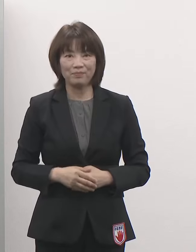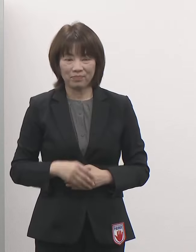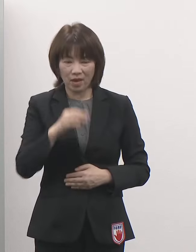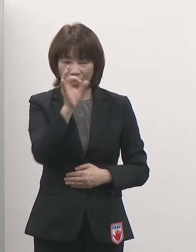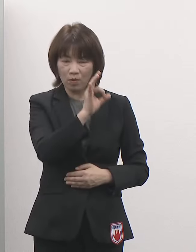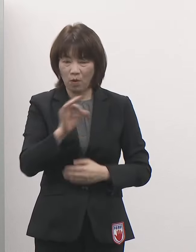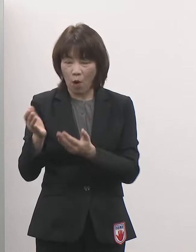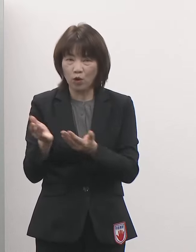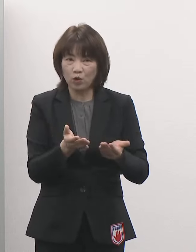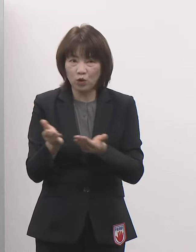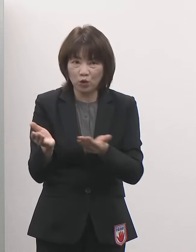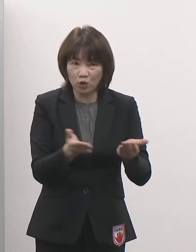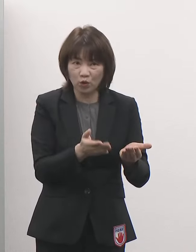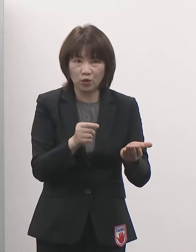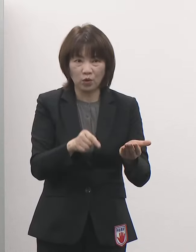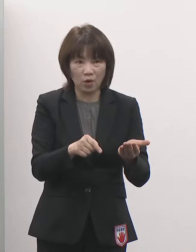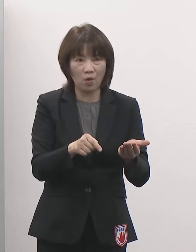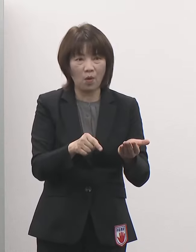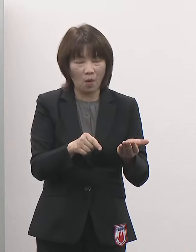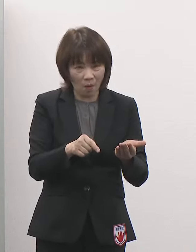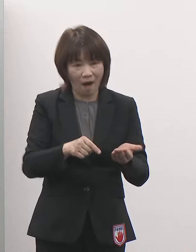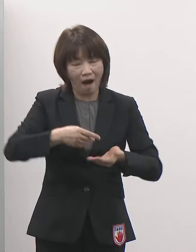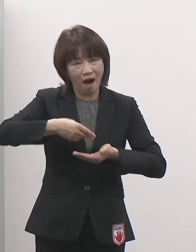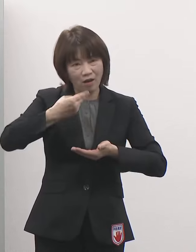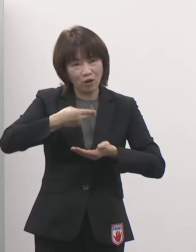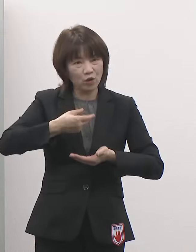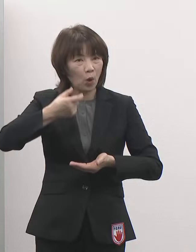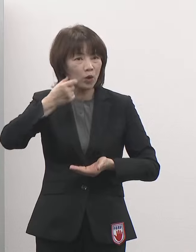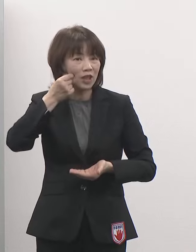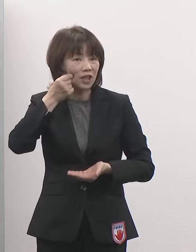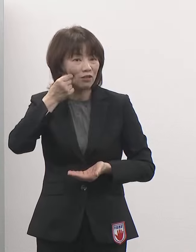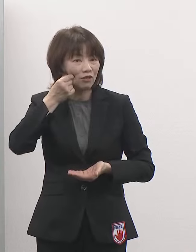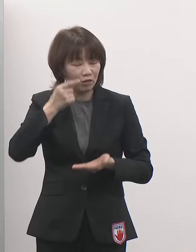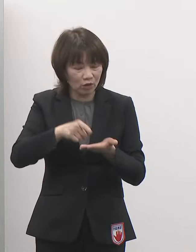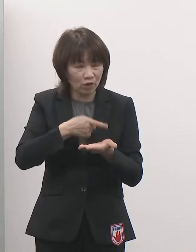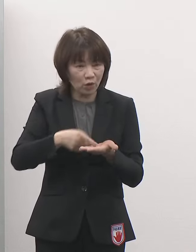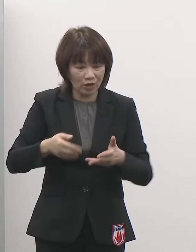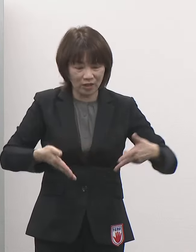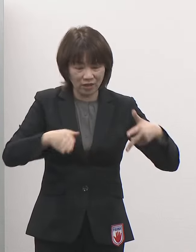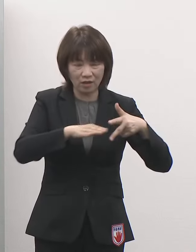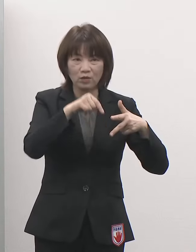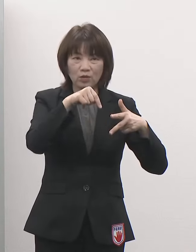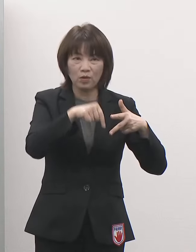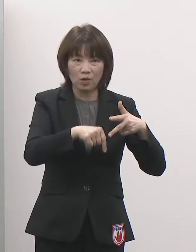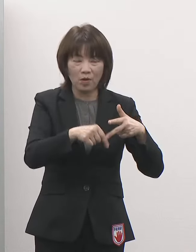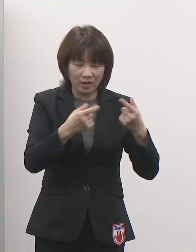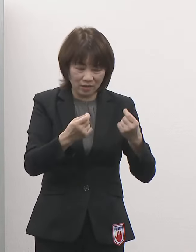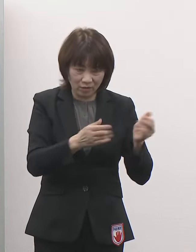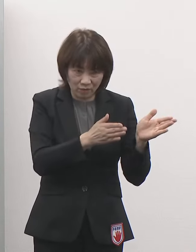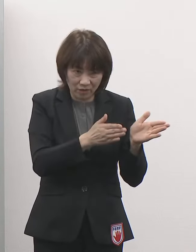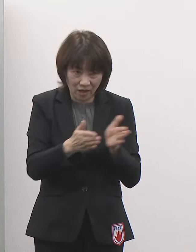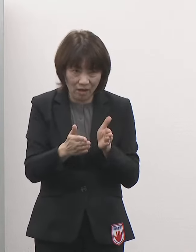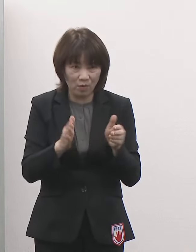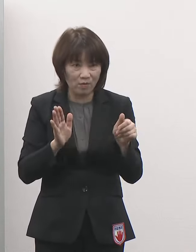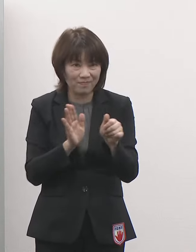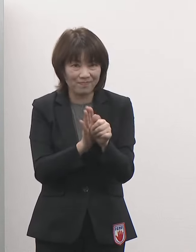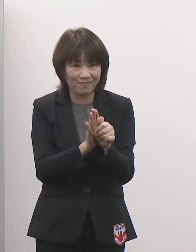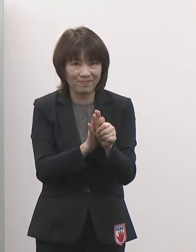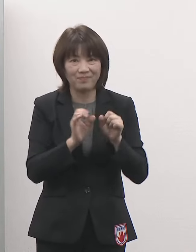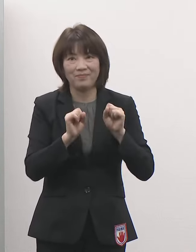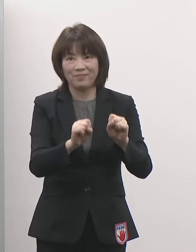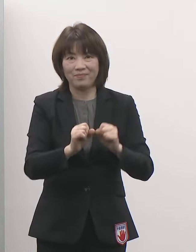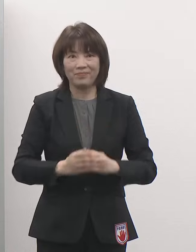まして特筆すべきはですね、食肉、処理施設、これはしっかり整備に対する支援を行ってまいりたいと、思